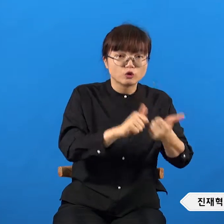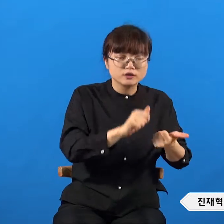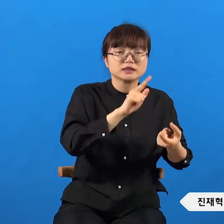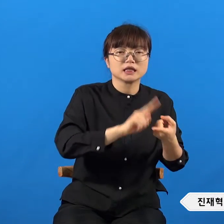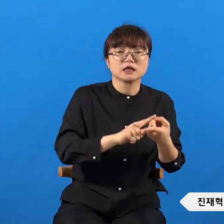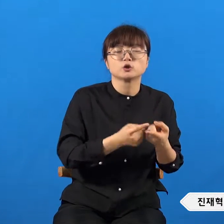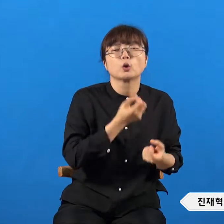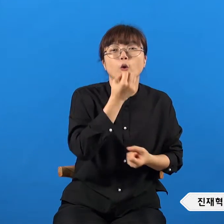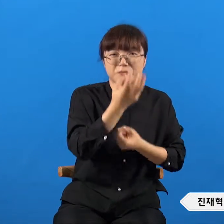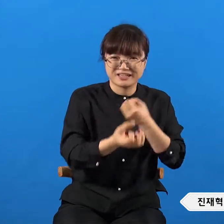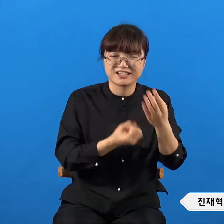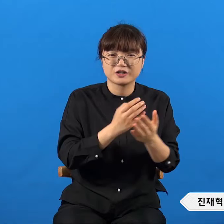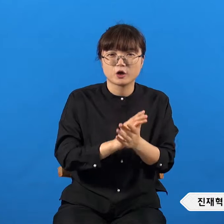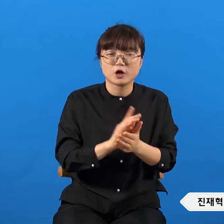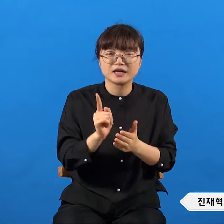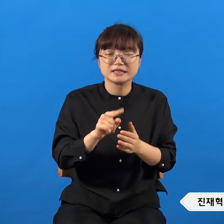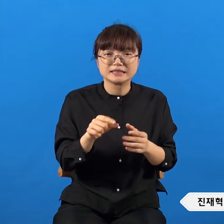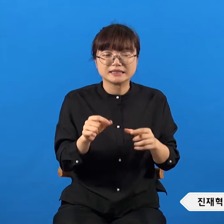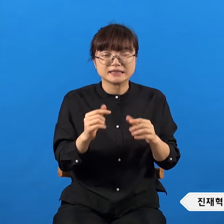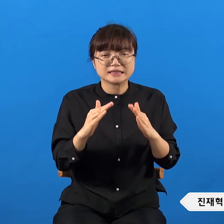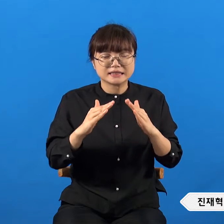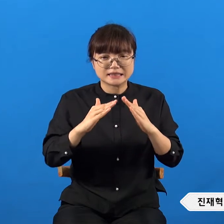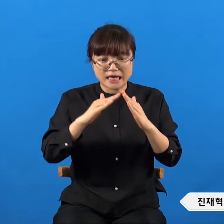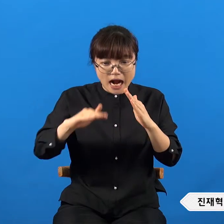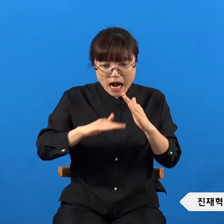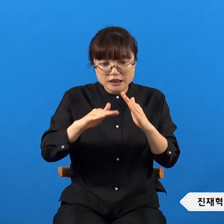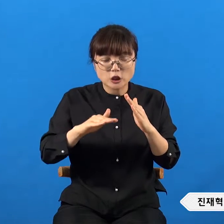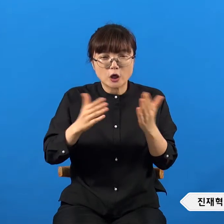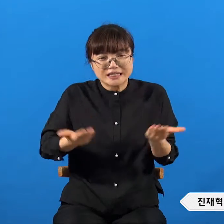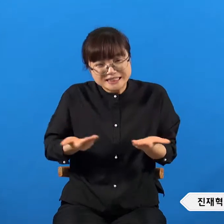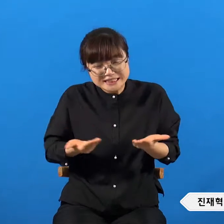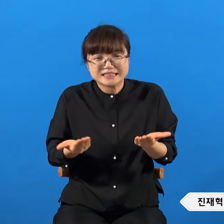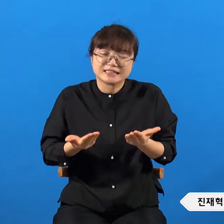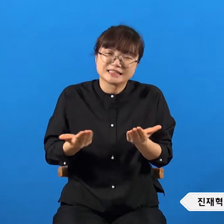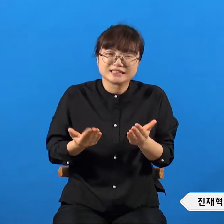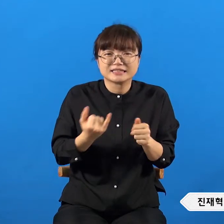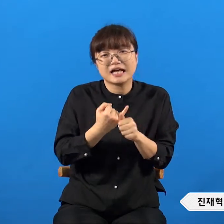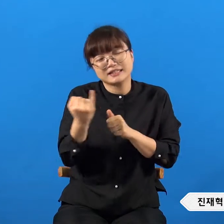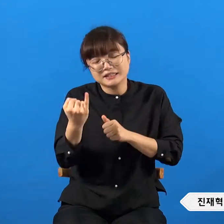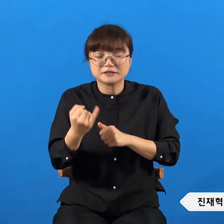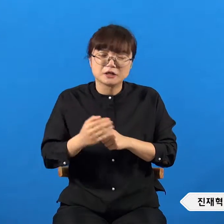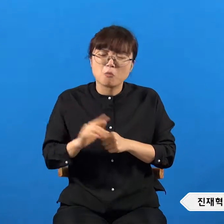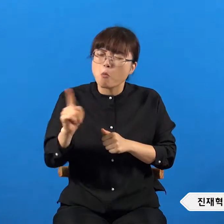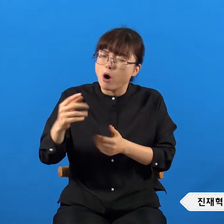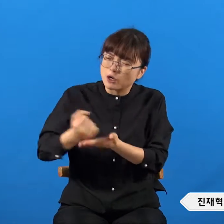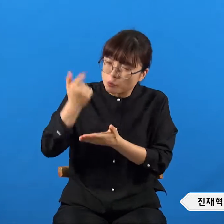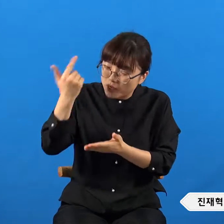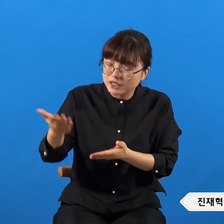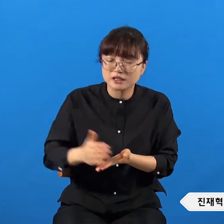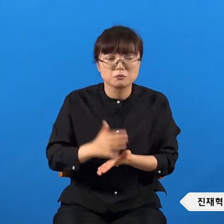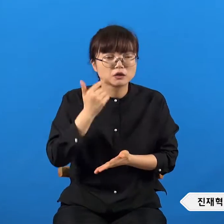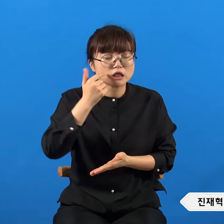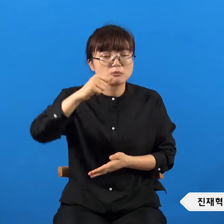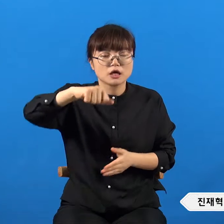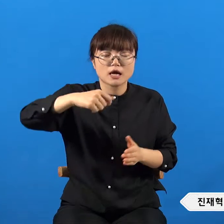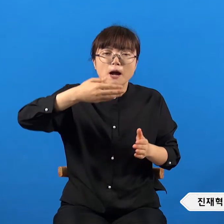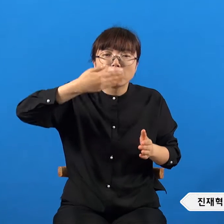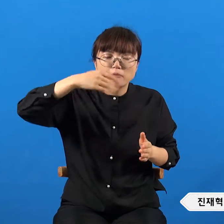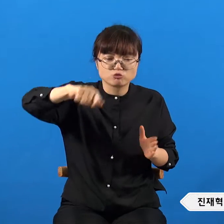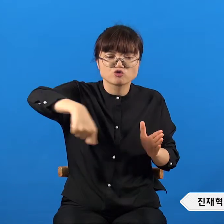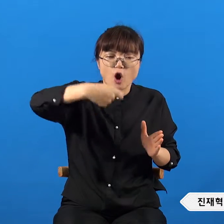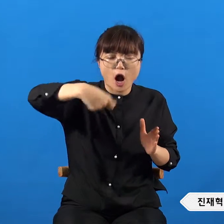사실을 고백합니다. 가정주부가 왔습니다. 목사님 뭘 가져와야 할까요? 주걱을 가져오라고